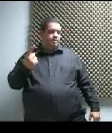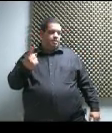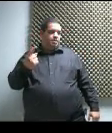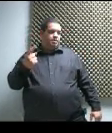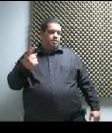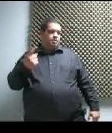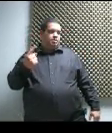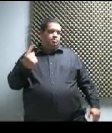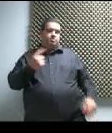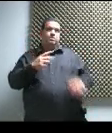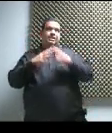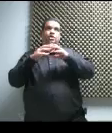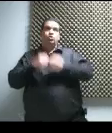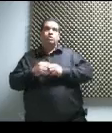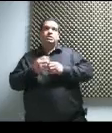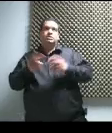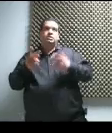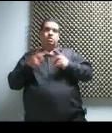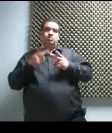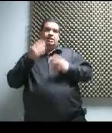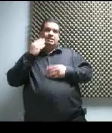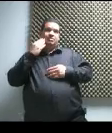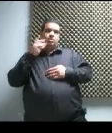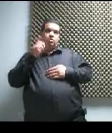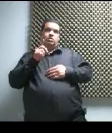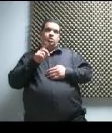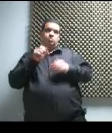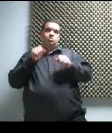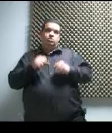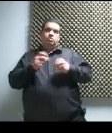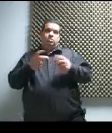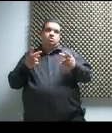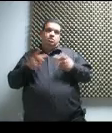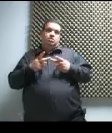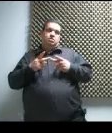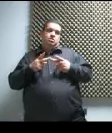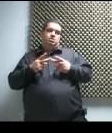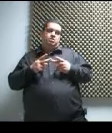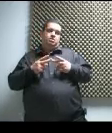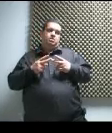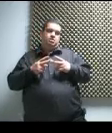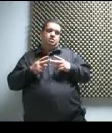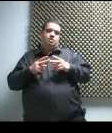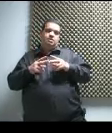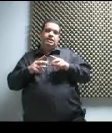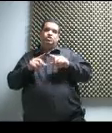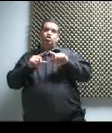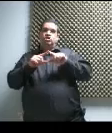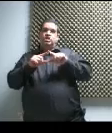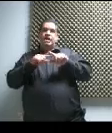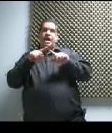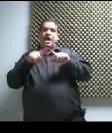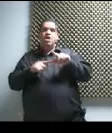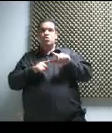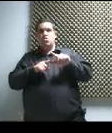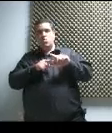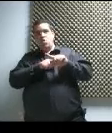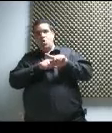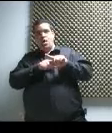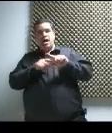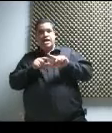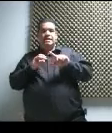el sitio para tú saber cuáles son los posibles lugares de esos espacios libres. Ah, bueno. O sea, que tenemos un problema. Tú no lo